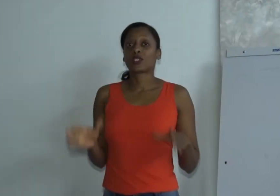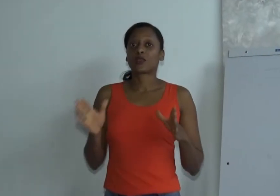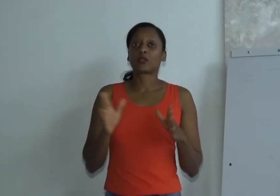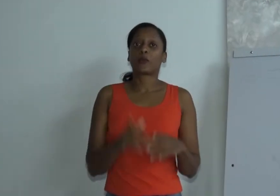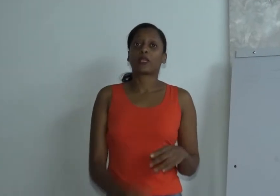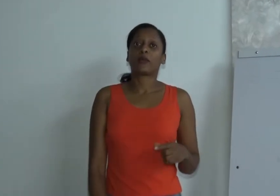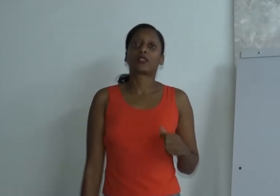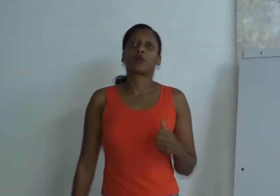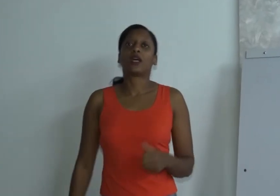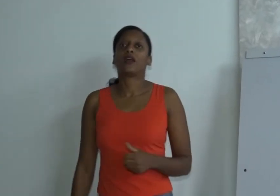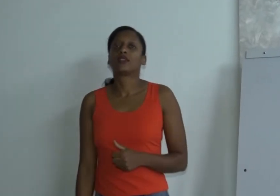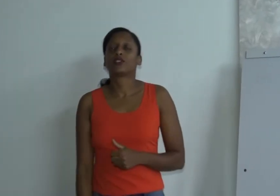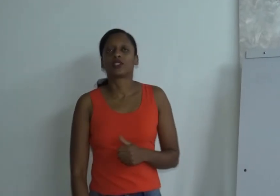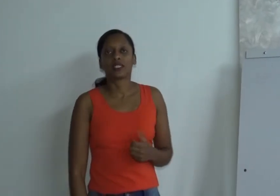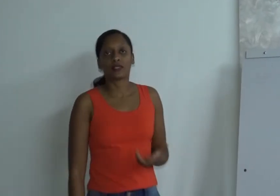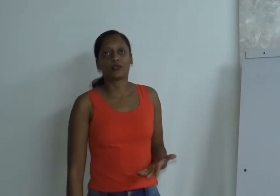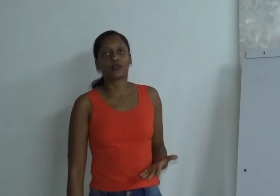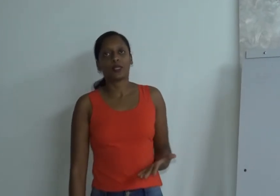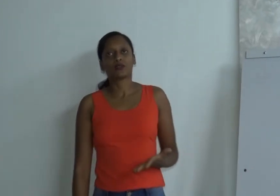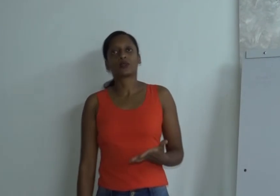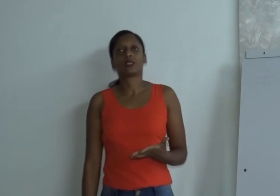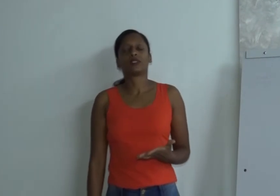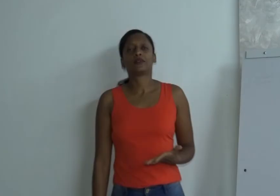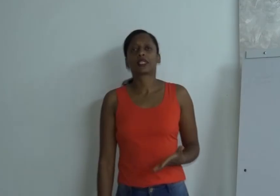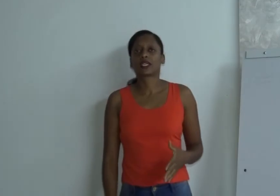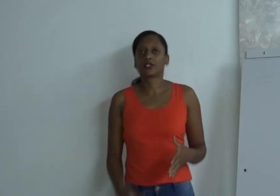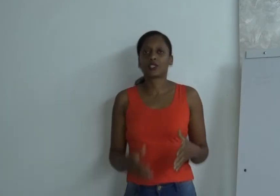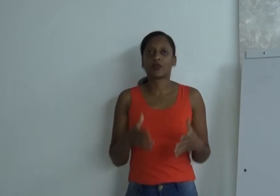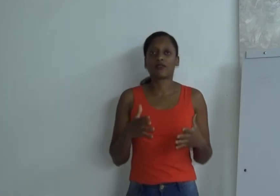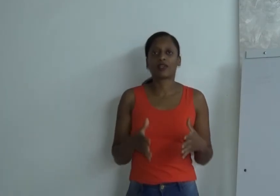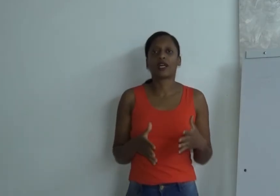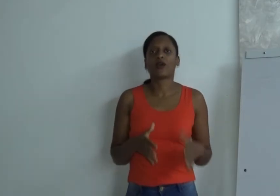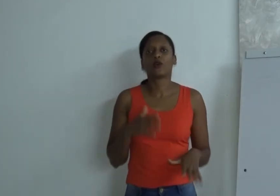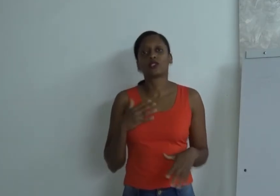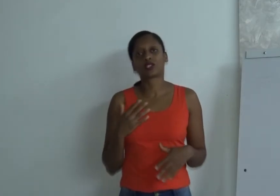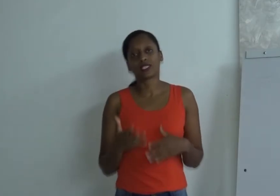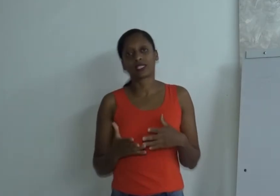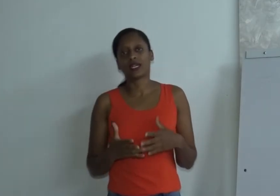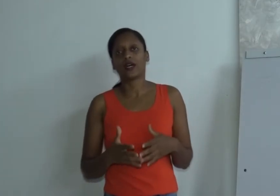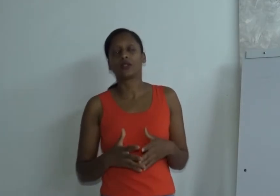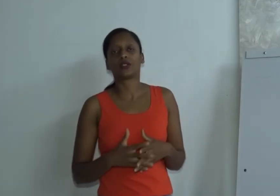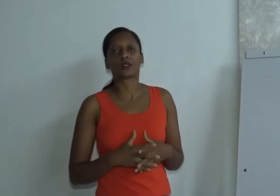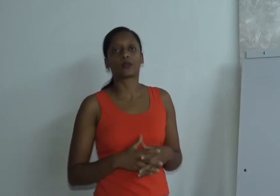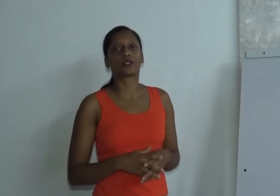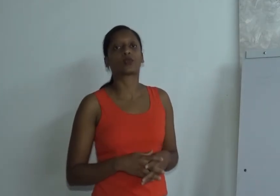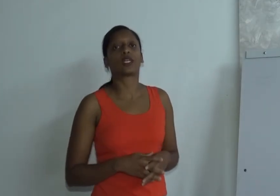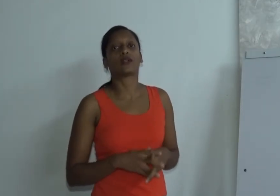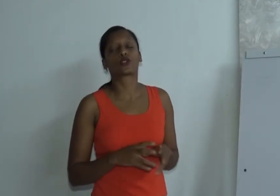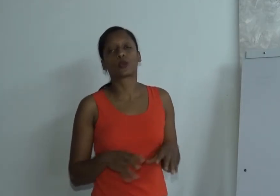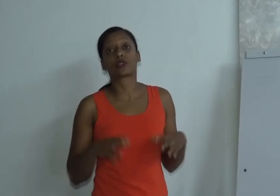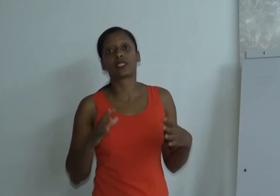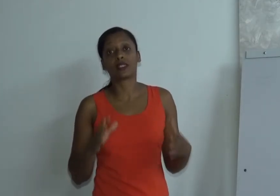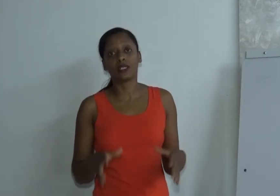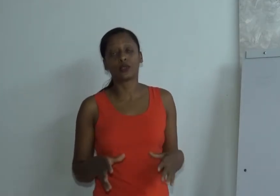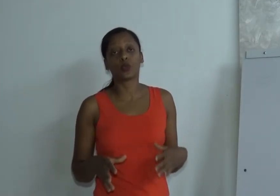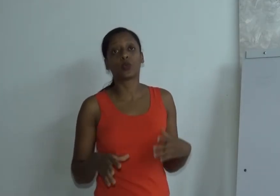Hoje nós vamos para mais uma aula de desenvolvimento humano. O que a gente vai falar hoje nessa aula? Nós vamos estudar sobre o tecido,